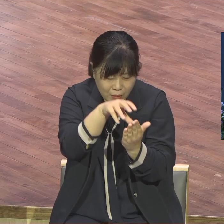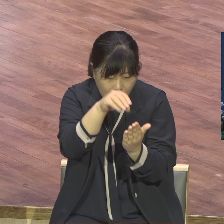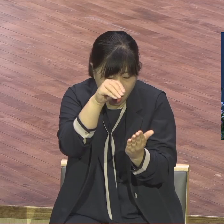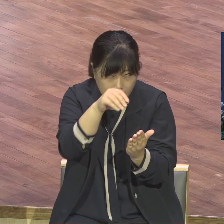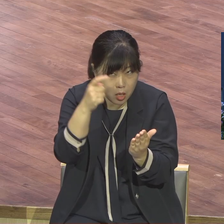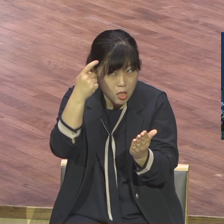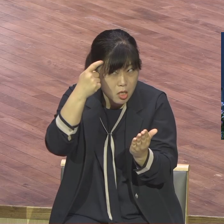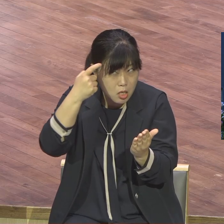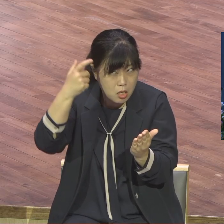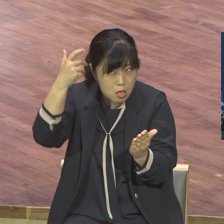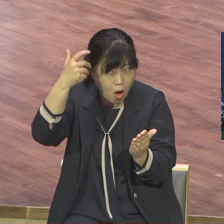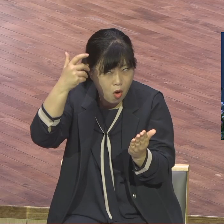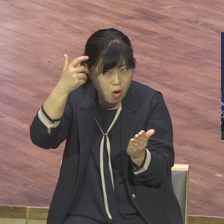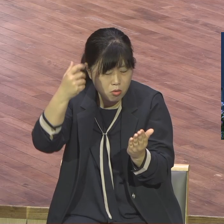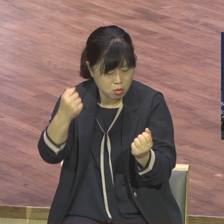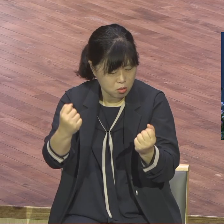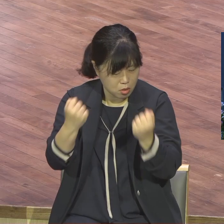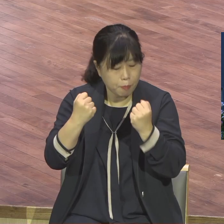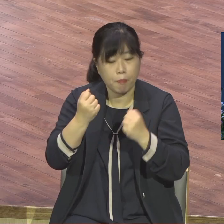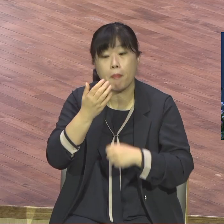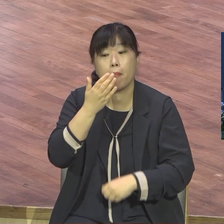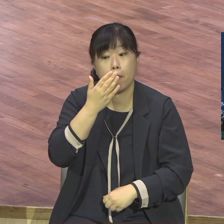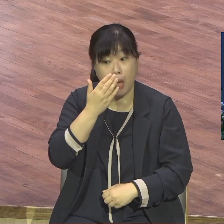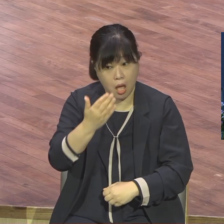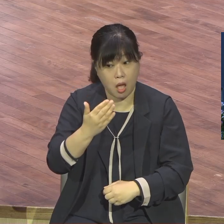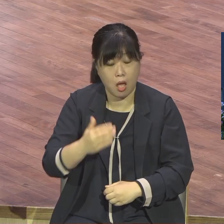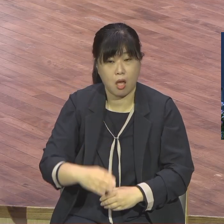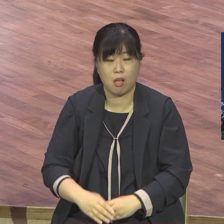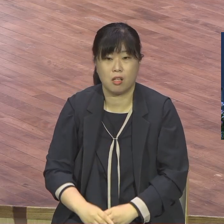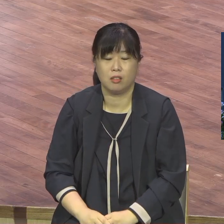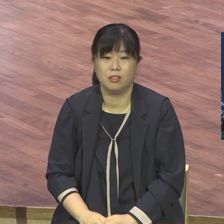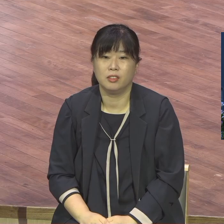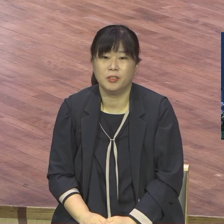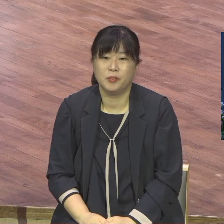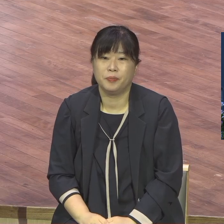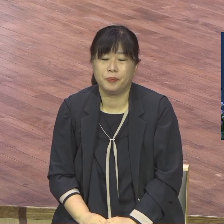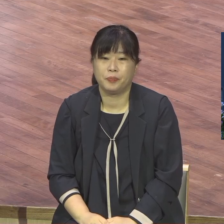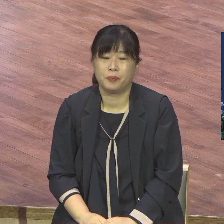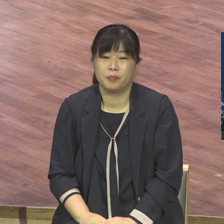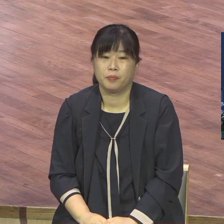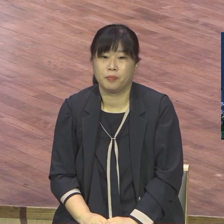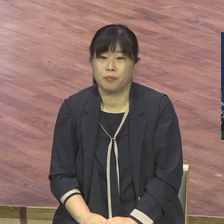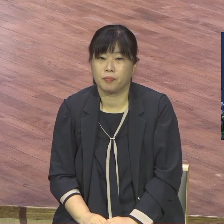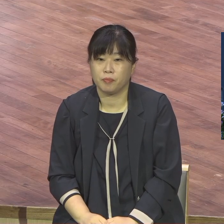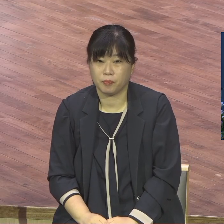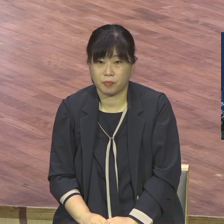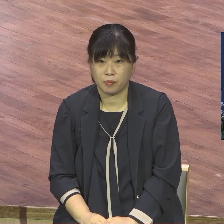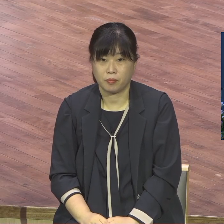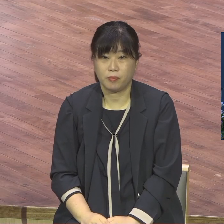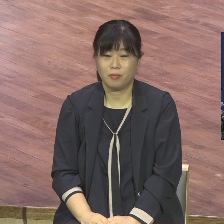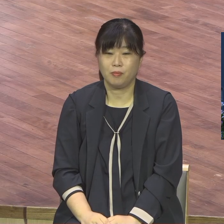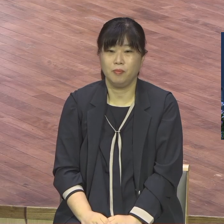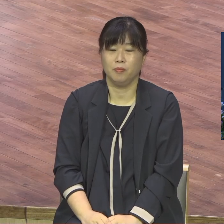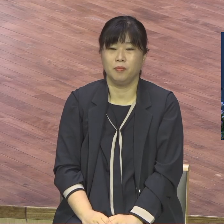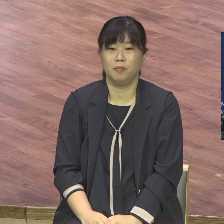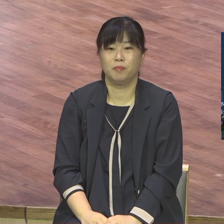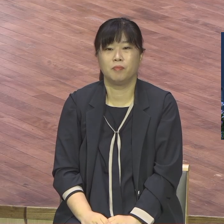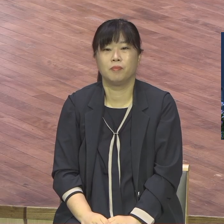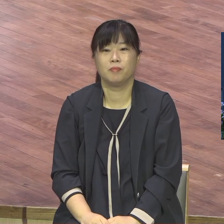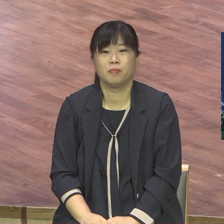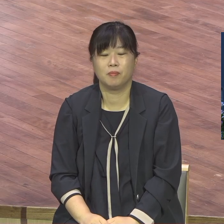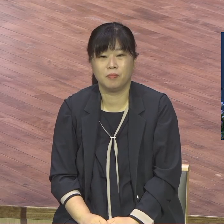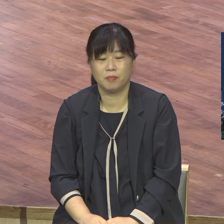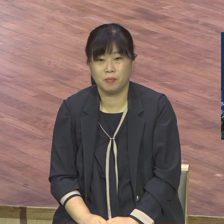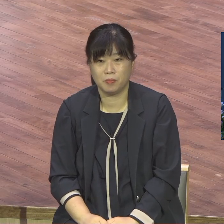주는 메시지가 여기 있습니다. 그래서 이 로마서의 말씀은요 우리가 삶 속에서